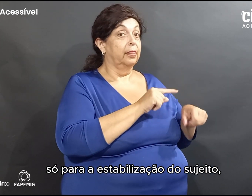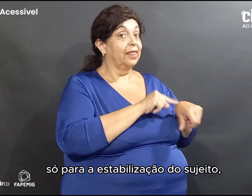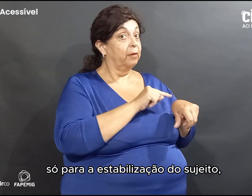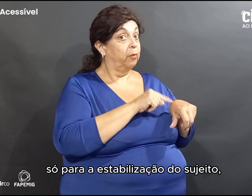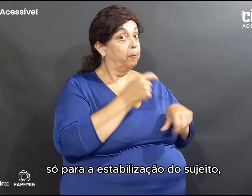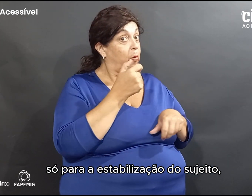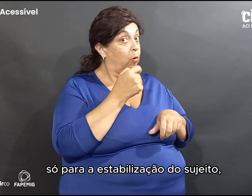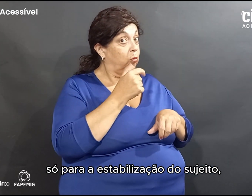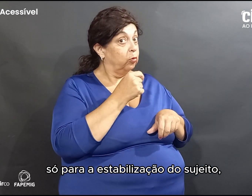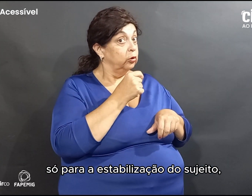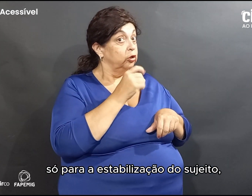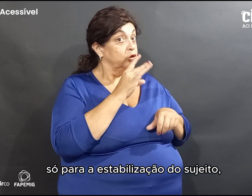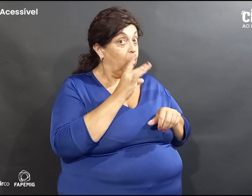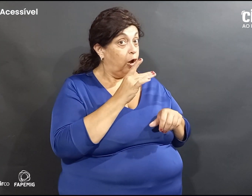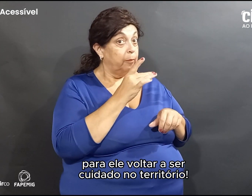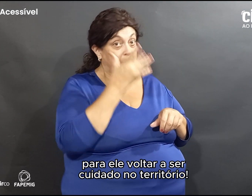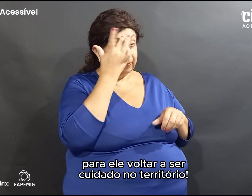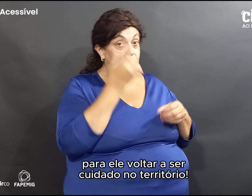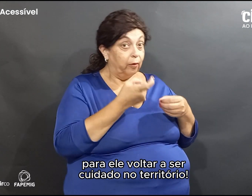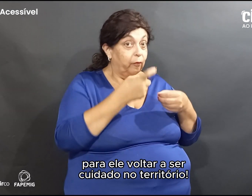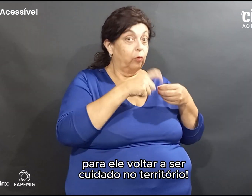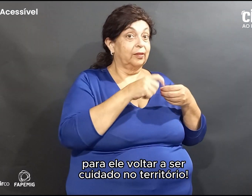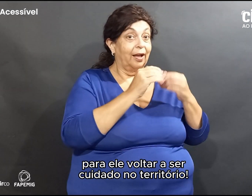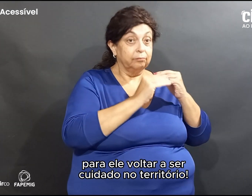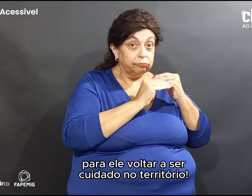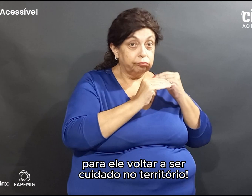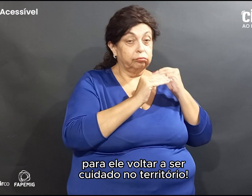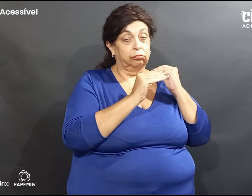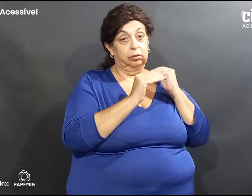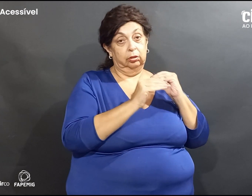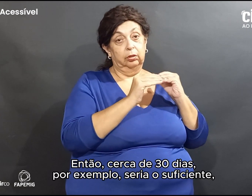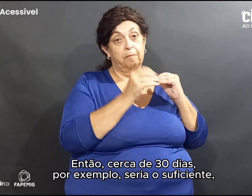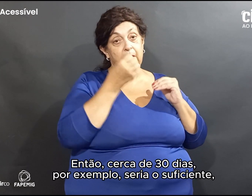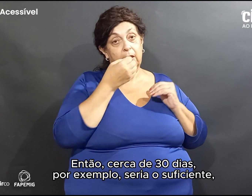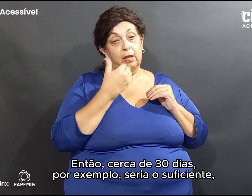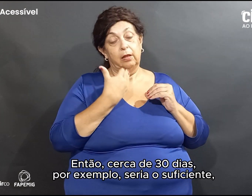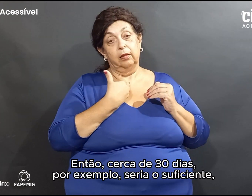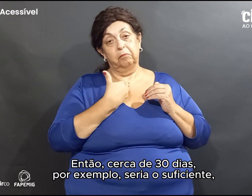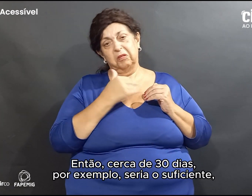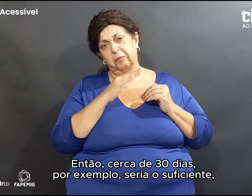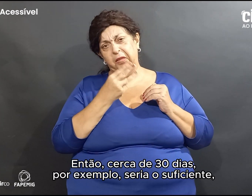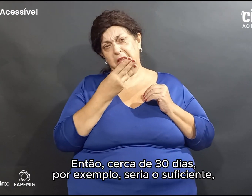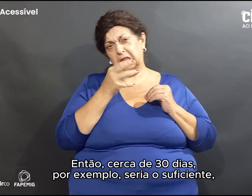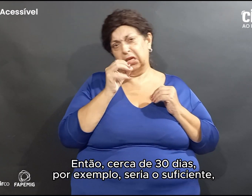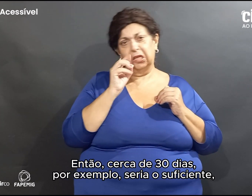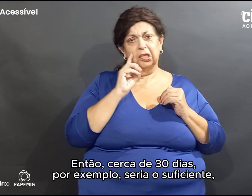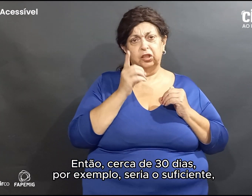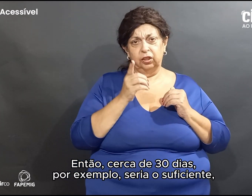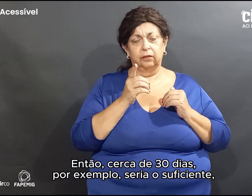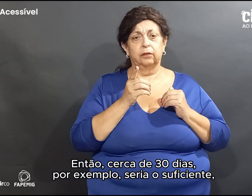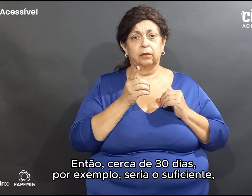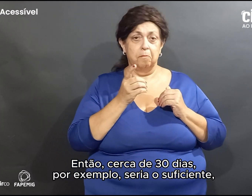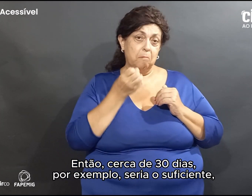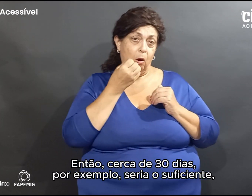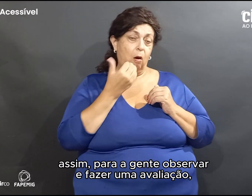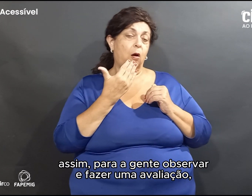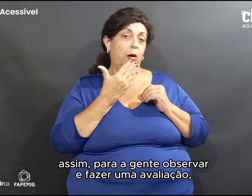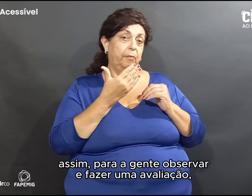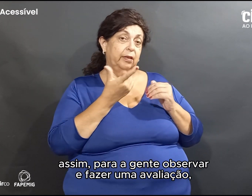para a estabilização do sujeito, para ele voltar a ser cuidado no território. Então, cerca de 30 dias, por exemplo, seria o suficiente assim, para a gente